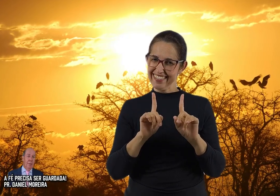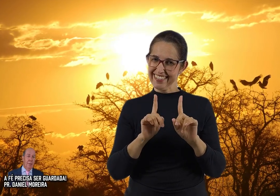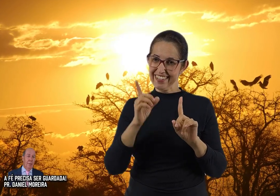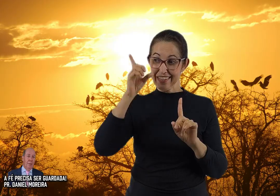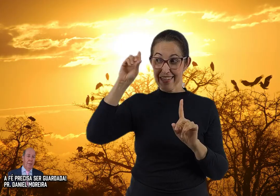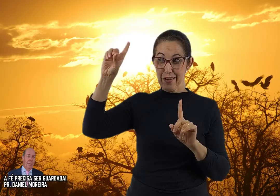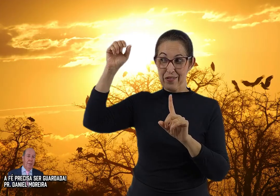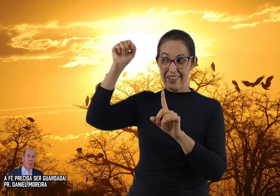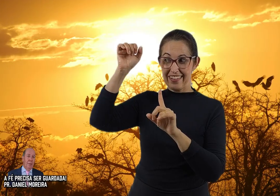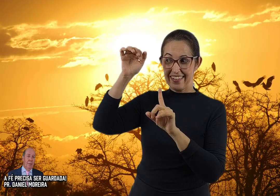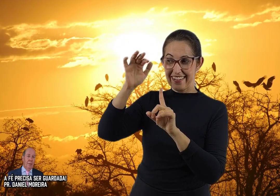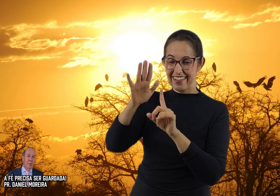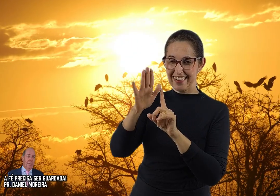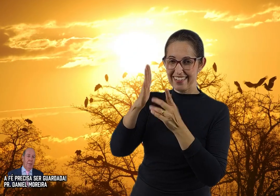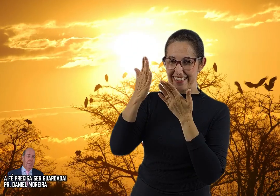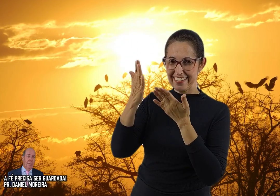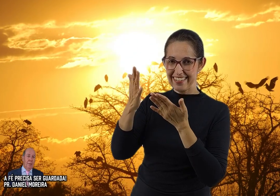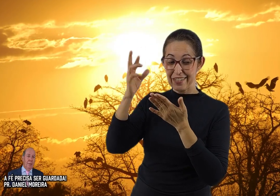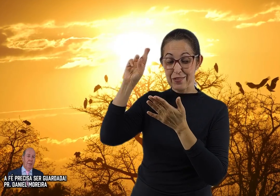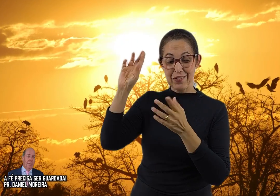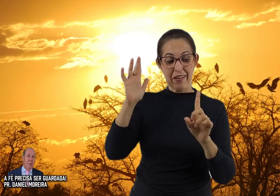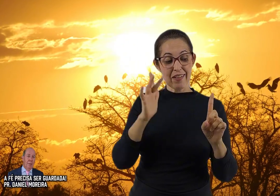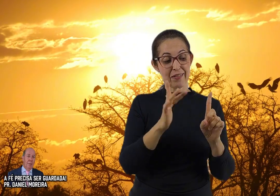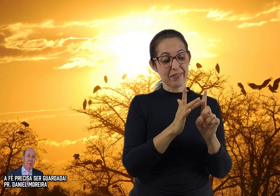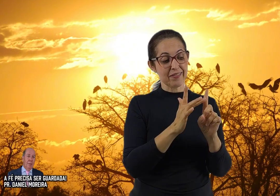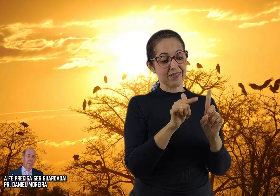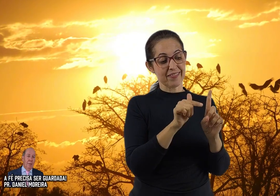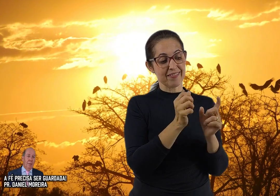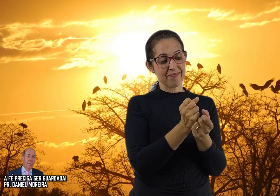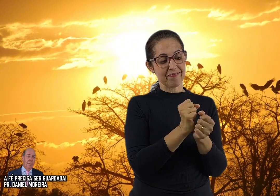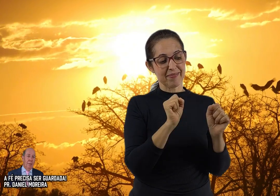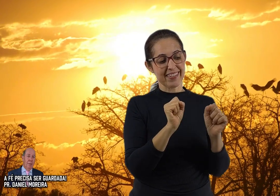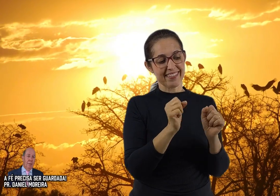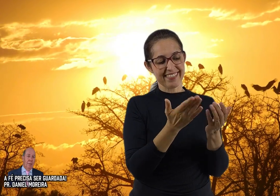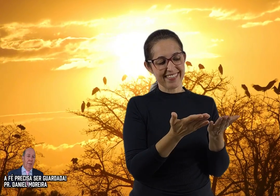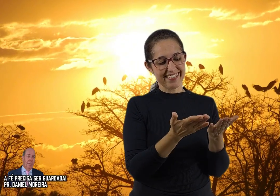de Deus, o Senhor quer te libertar hoje